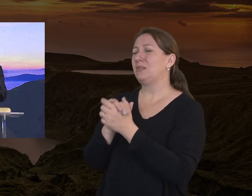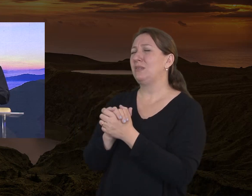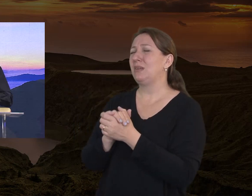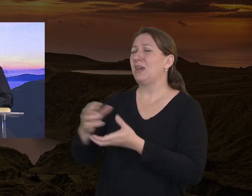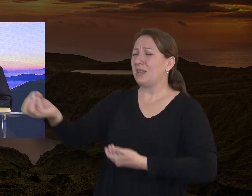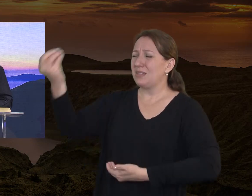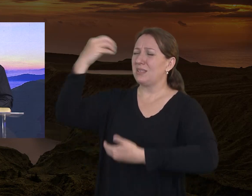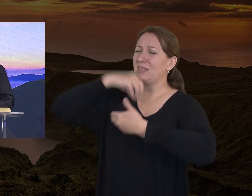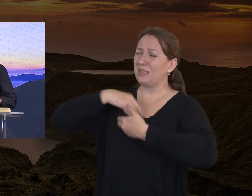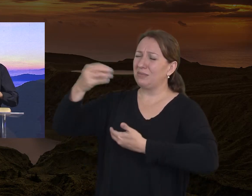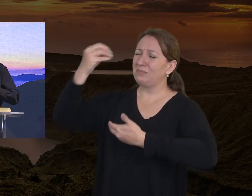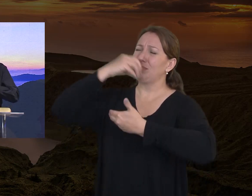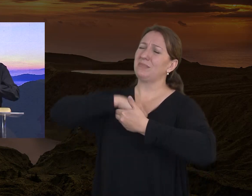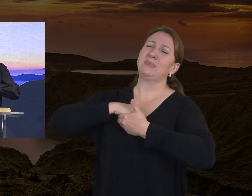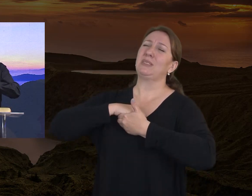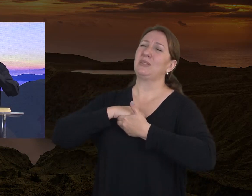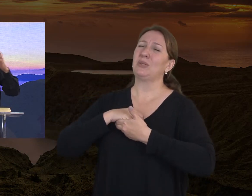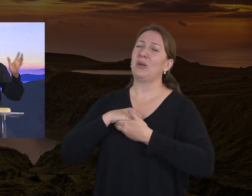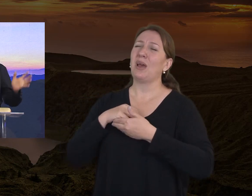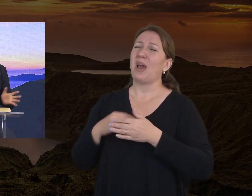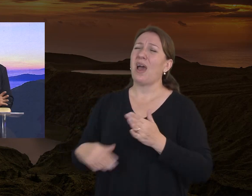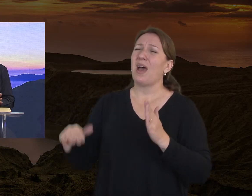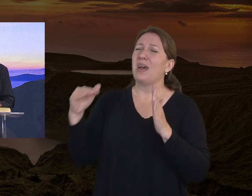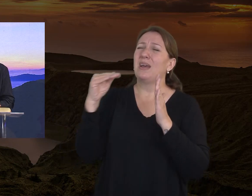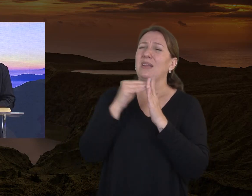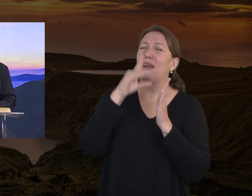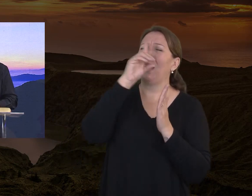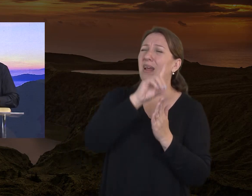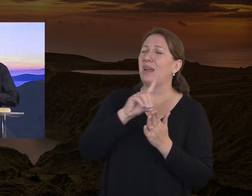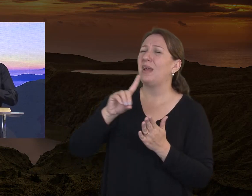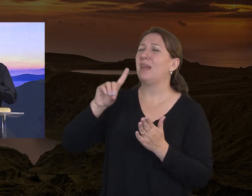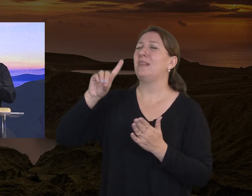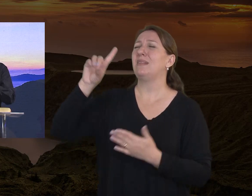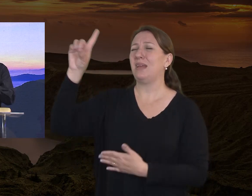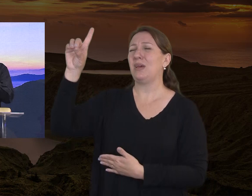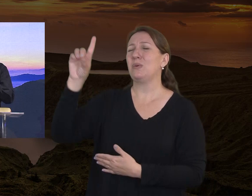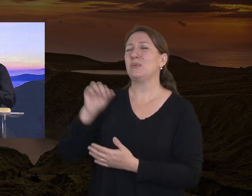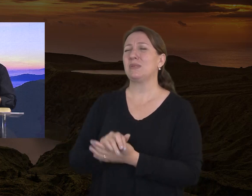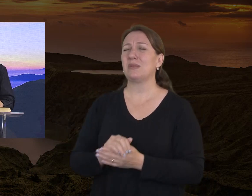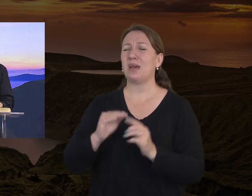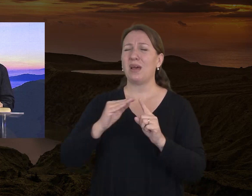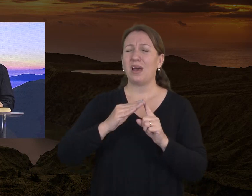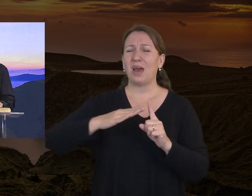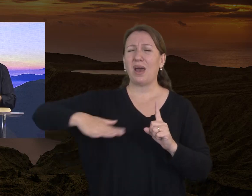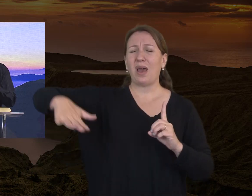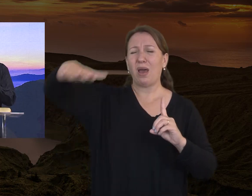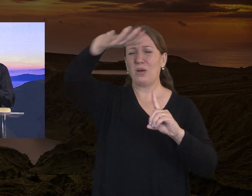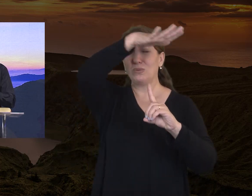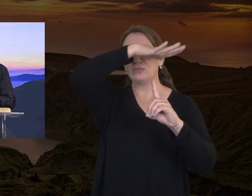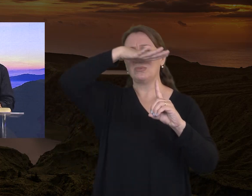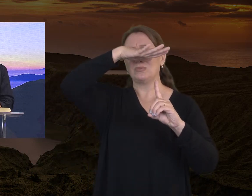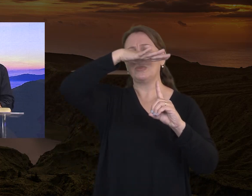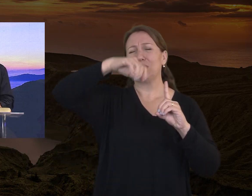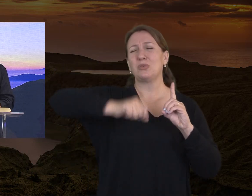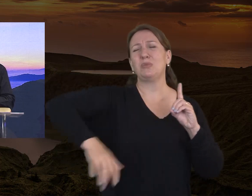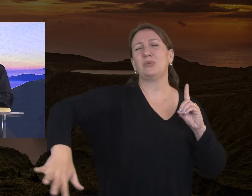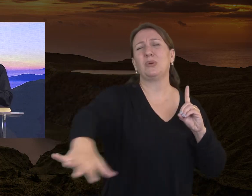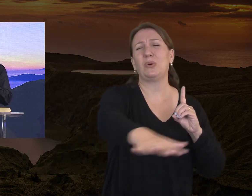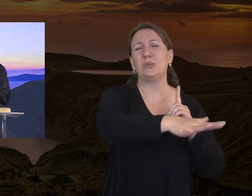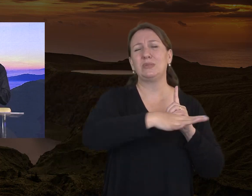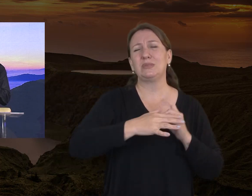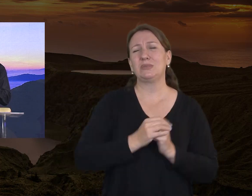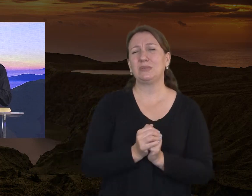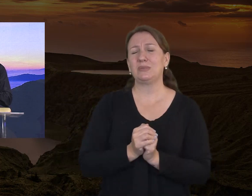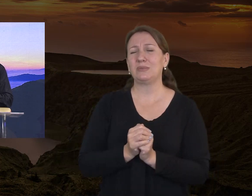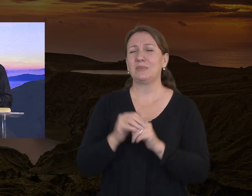elemento principal para Deus reaver todas as coisas, a tua autoridade em todas as coisas. Senhor, muito obrigado.